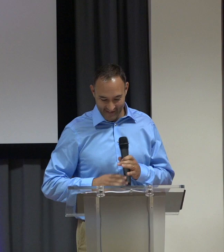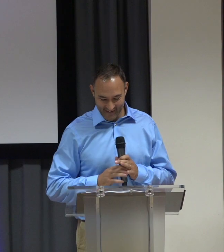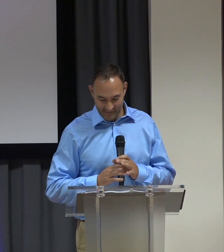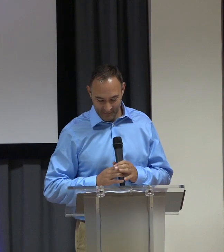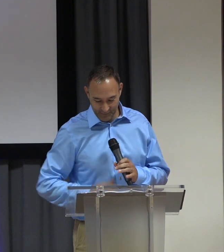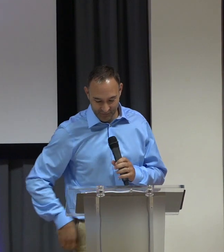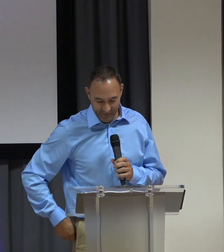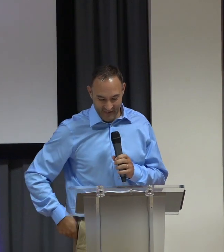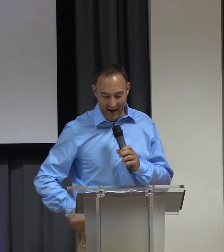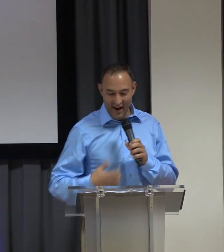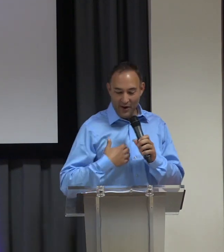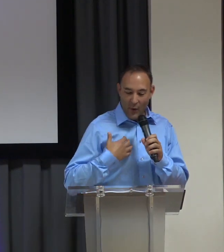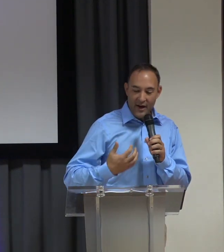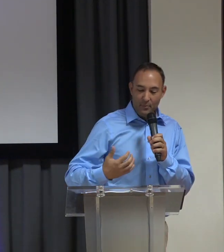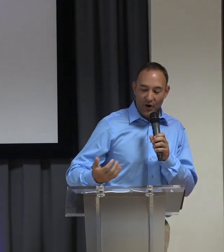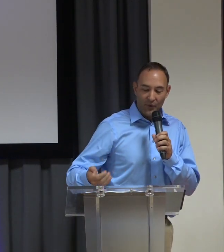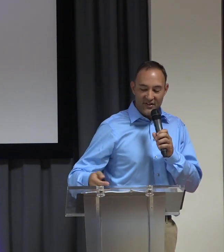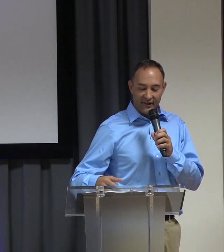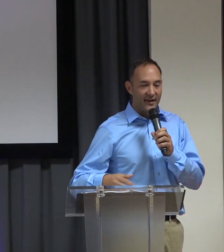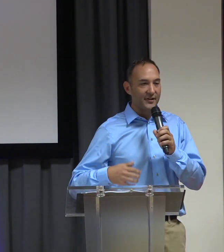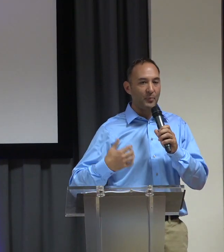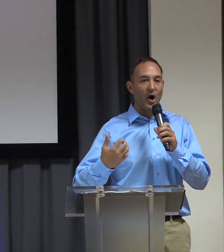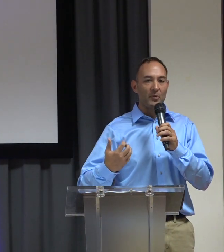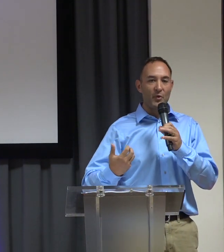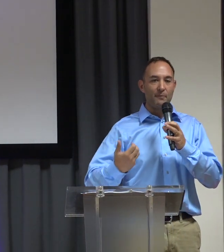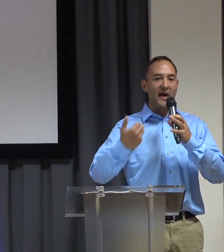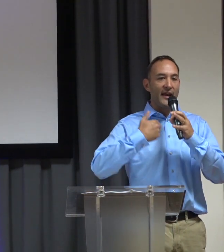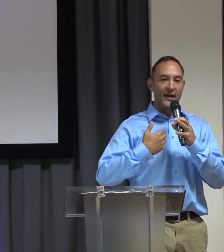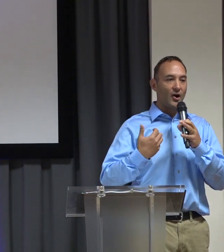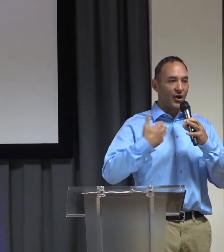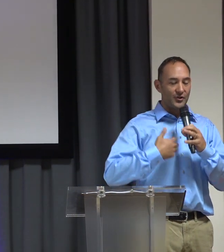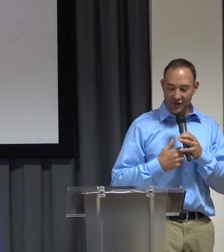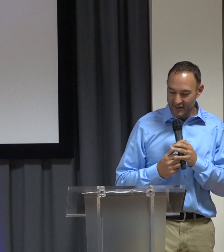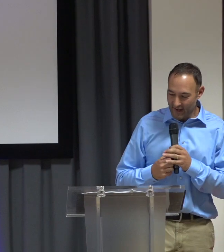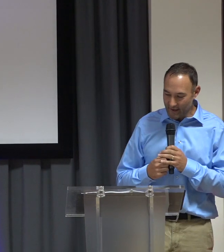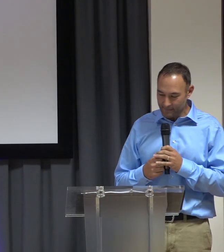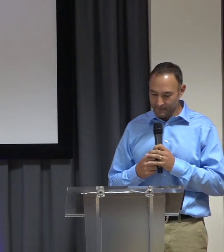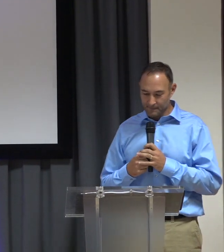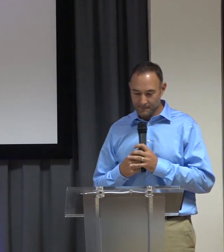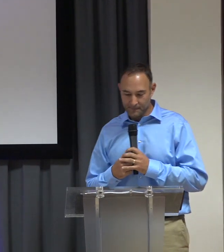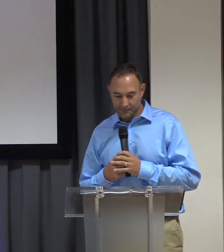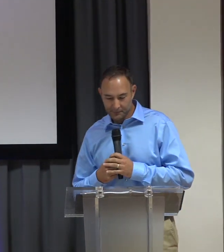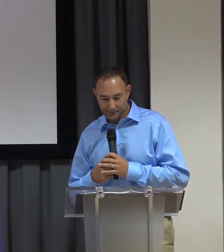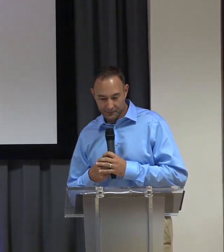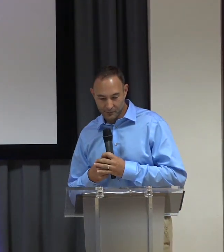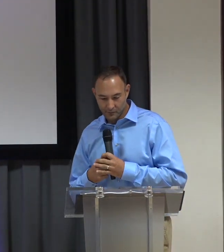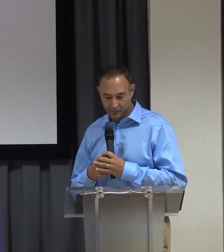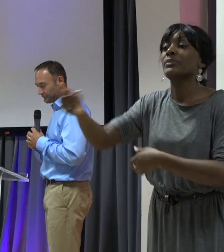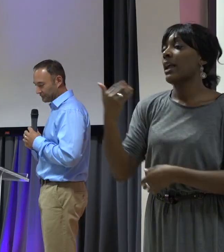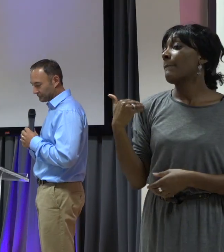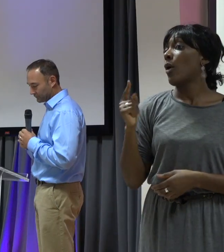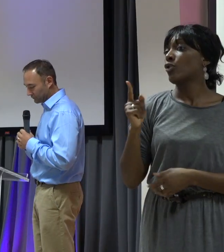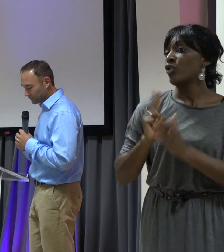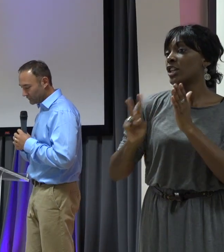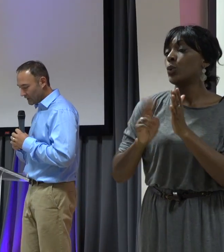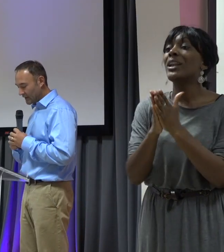qu'on m'appelle un idiot. I read in a book recently that the problem with men in our culture today Et j'ai lu récemment dans un